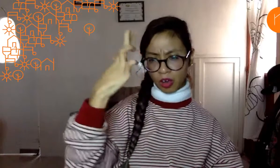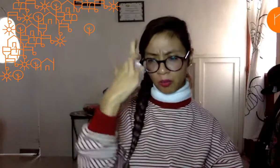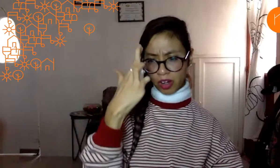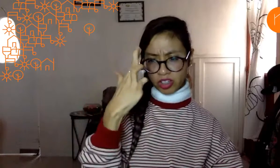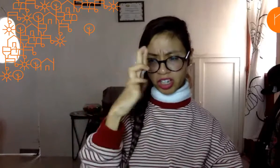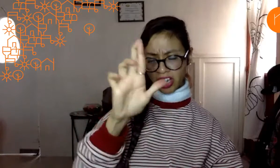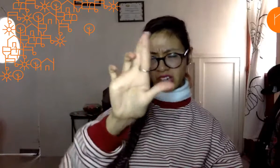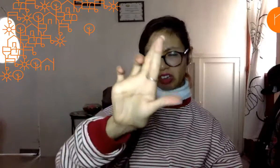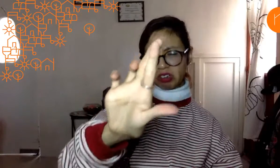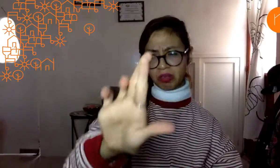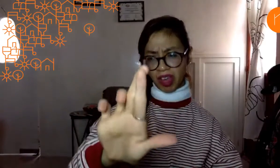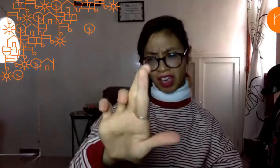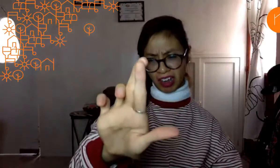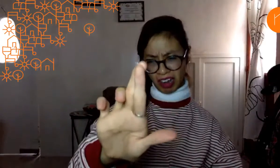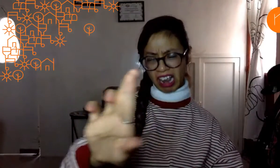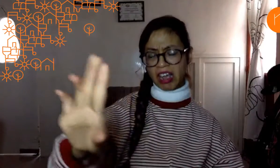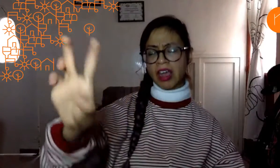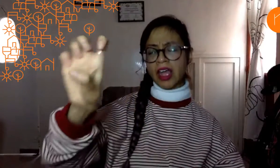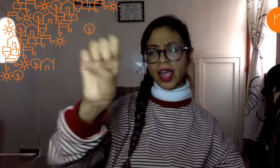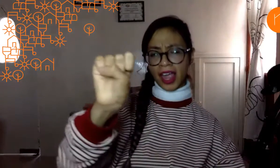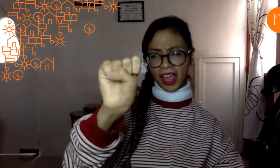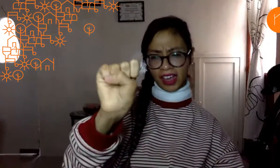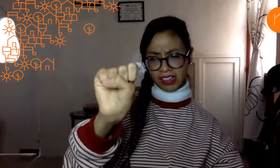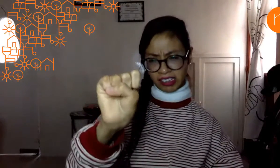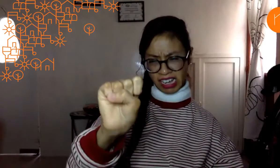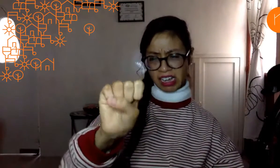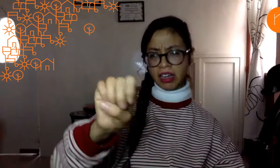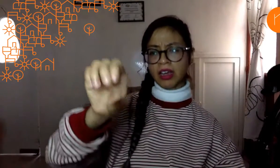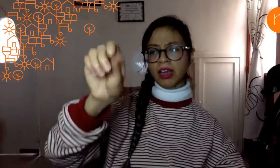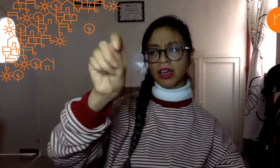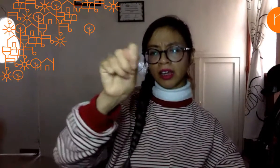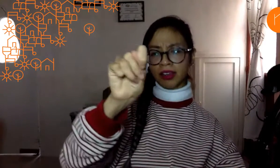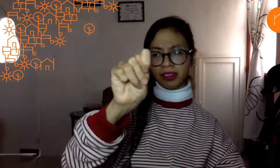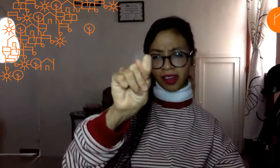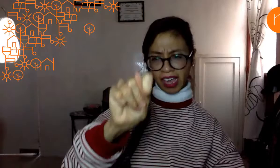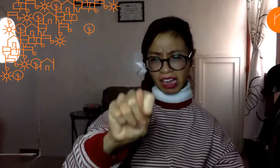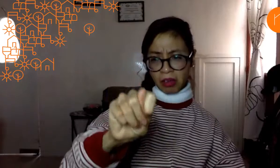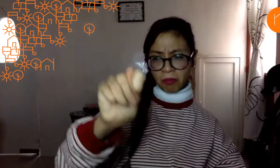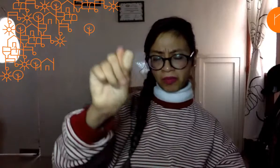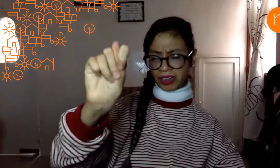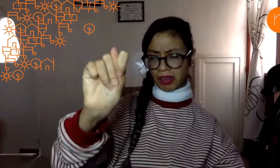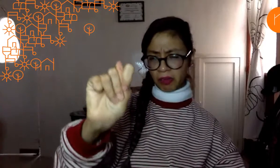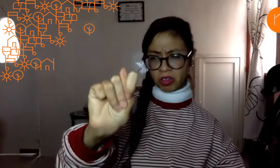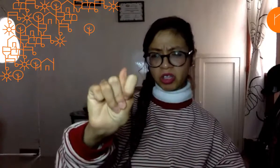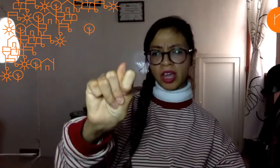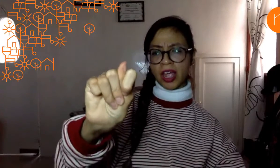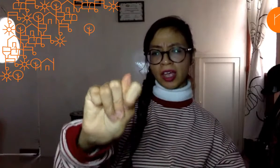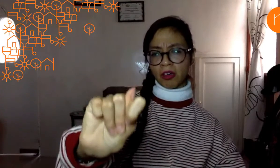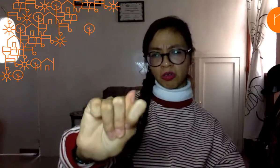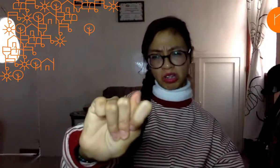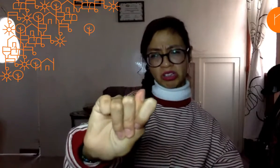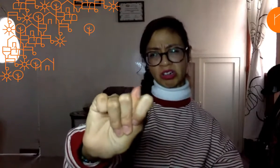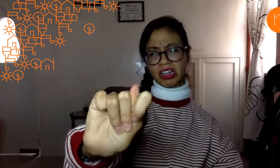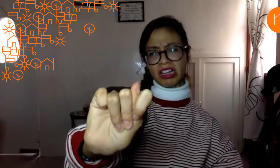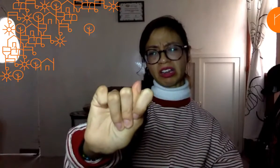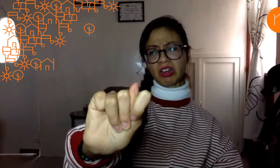como los changuitos, R, S, T, metemos nuestro